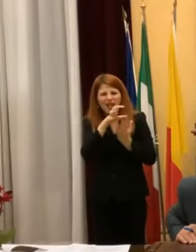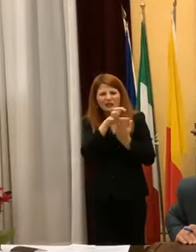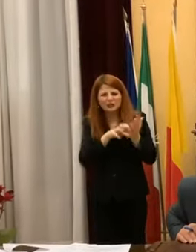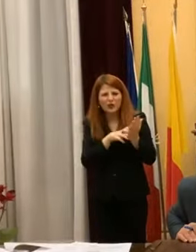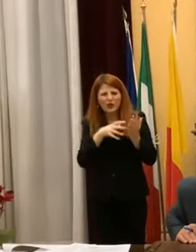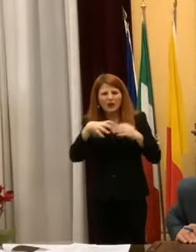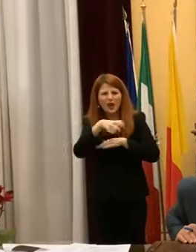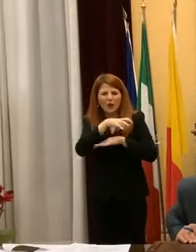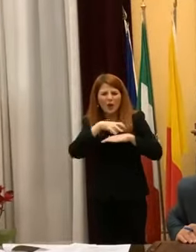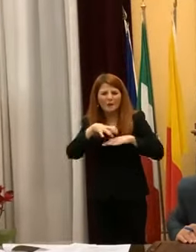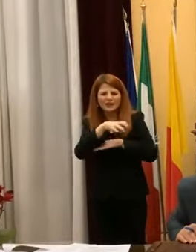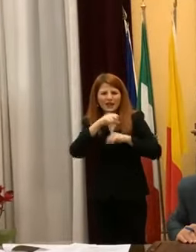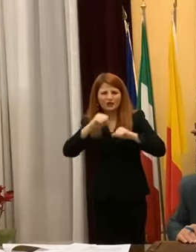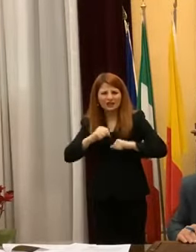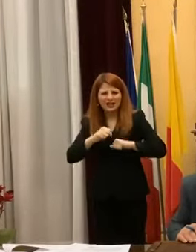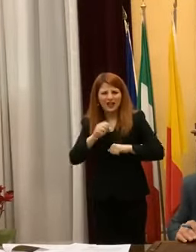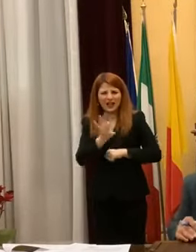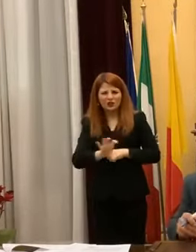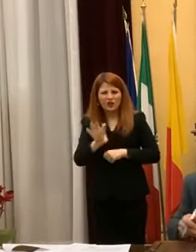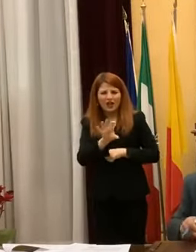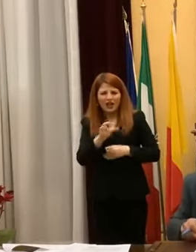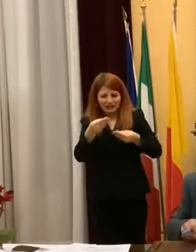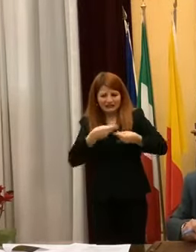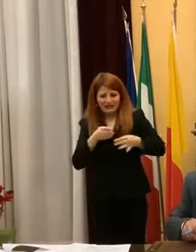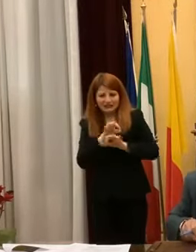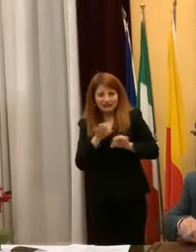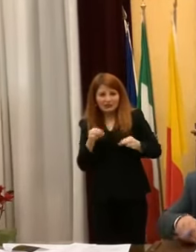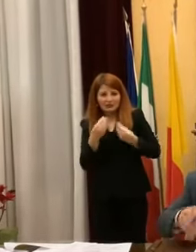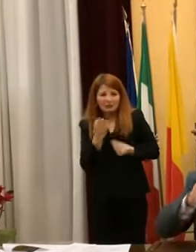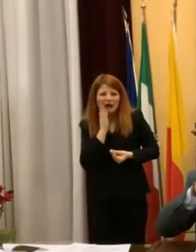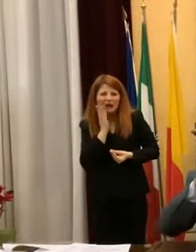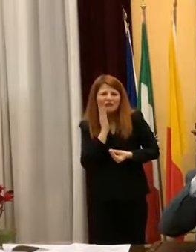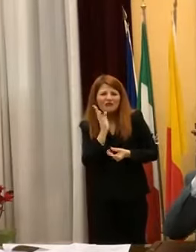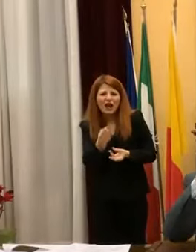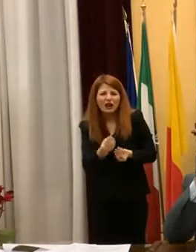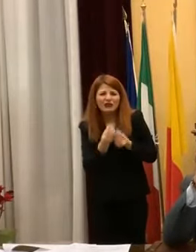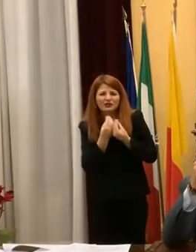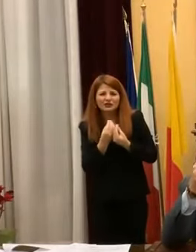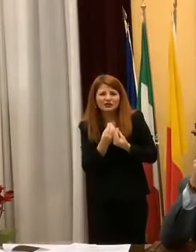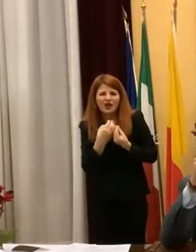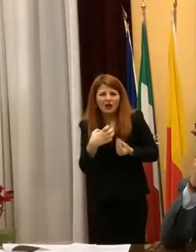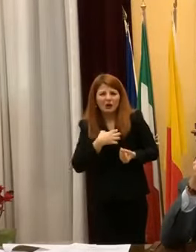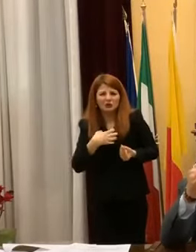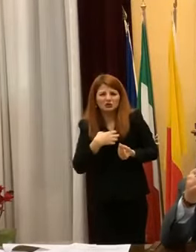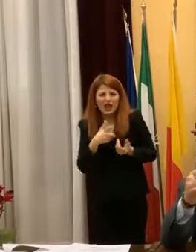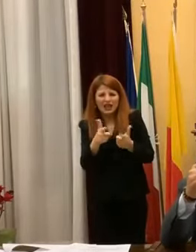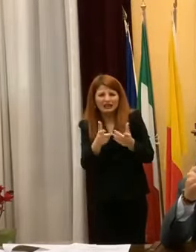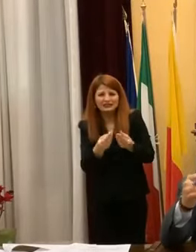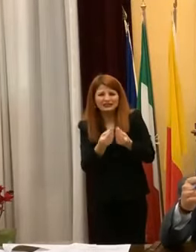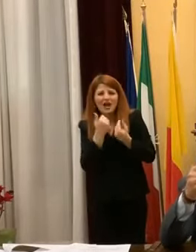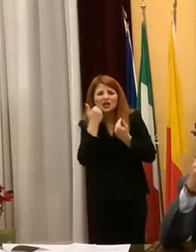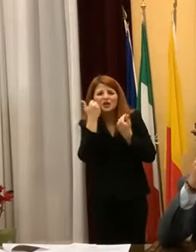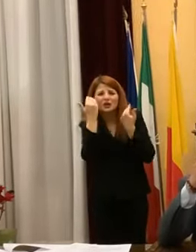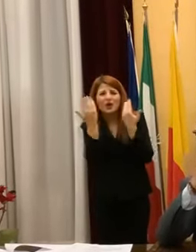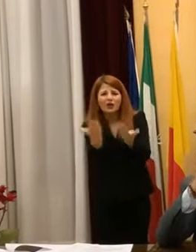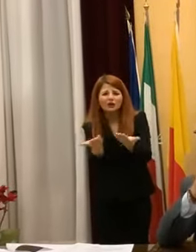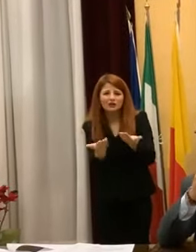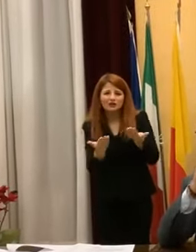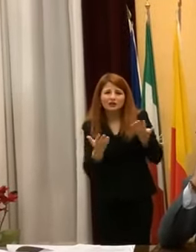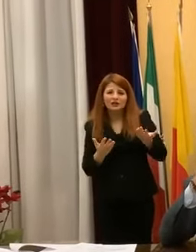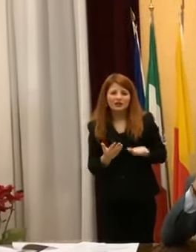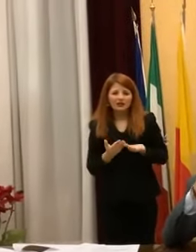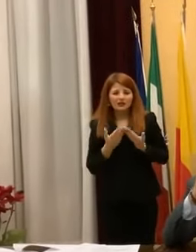di faccia avete? Che coscienza avete? Vergognati, anche una semplice richiesta di avere la